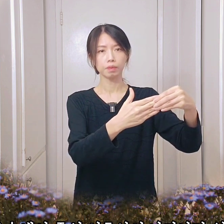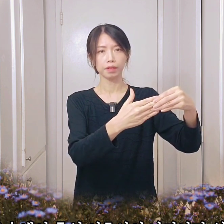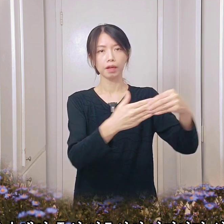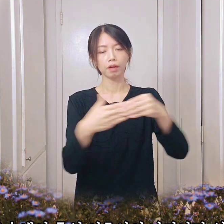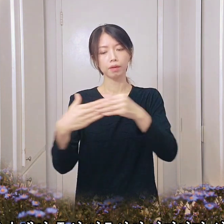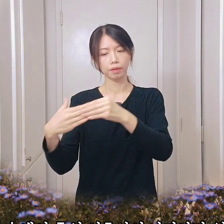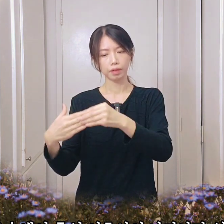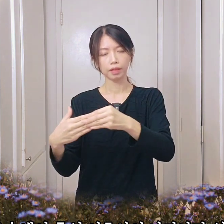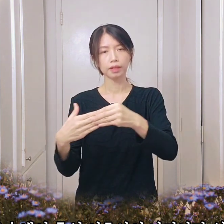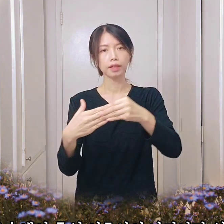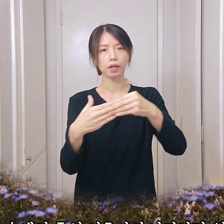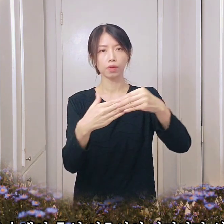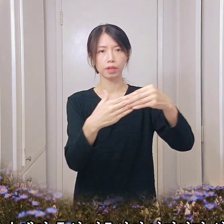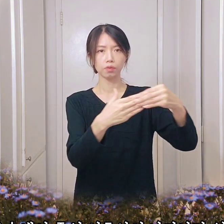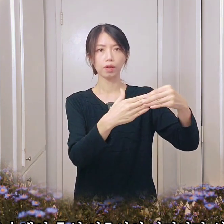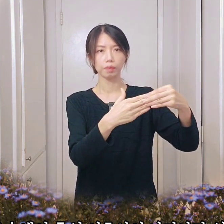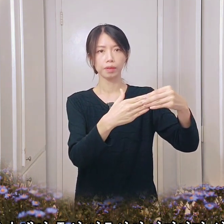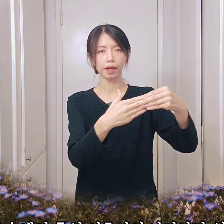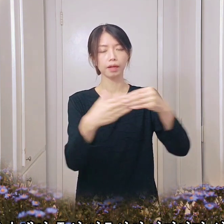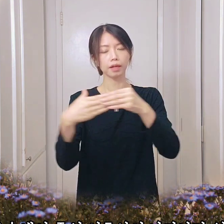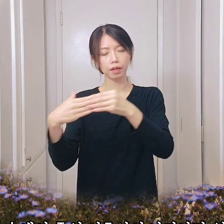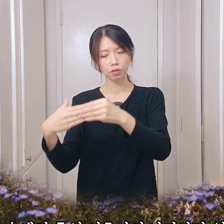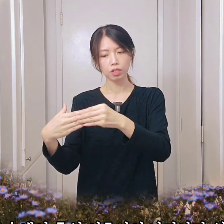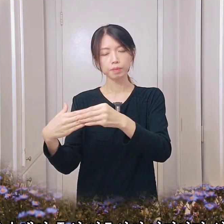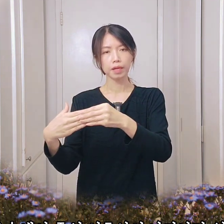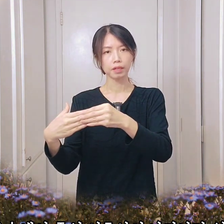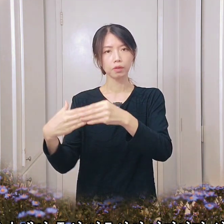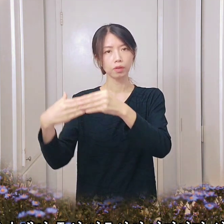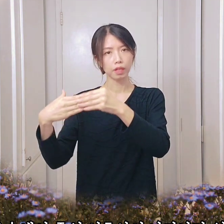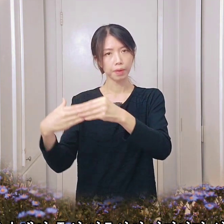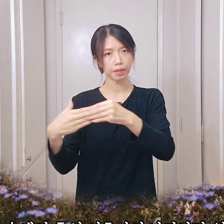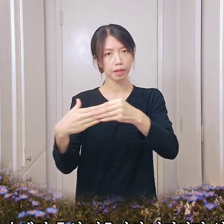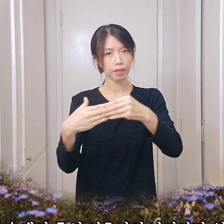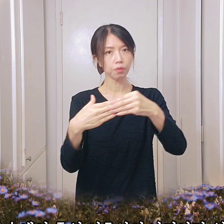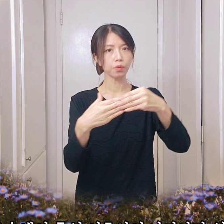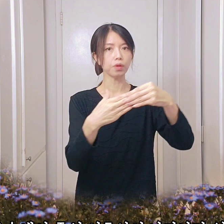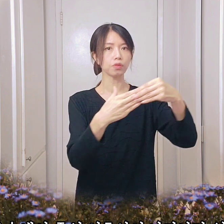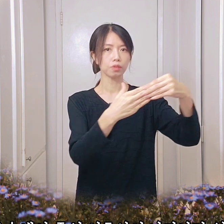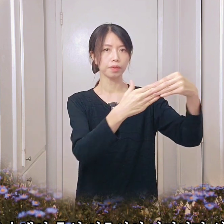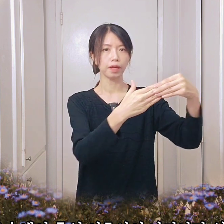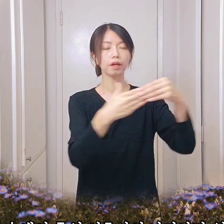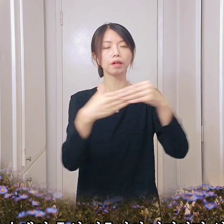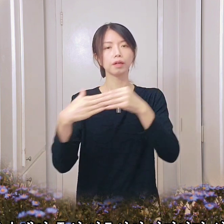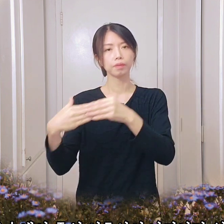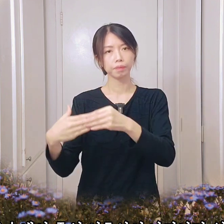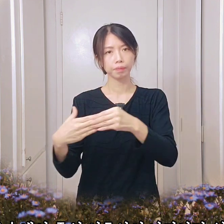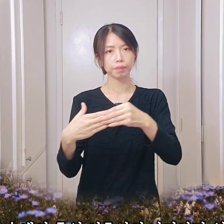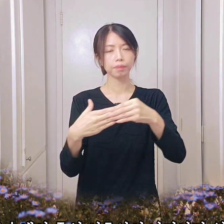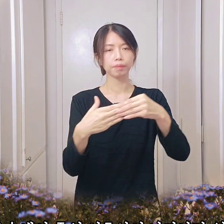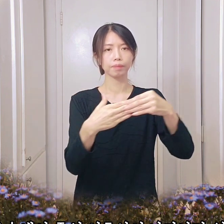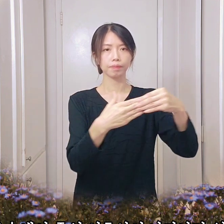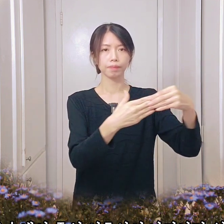끌고 가시면 돼요. 이끌다라고 한 데의 수어가 됩니다. 주님께 이끄는 거기 때문에 살짝 위로 올려주시면 돼요.